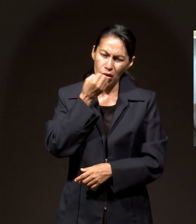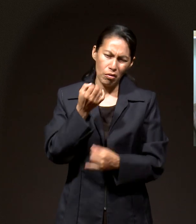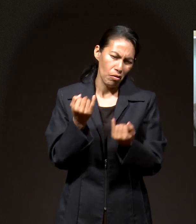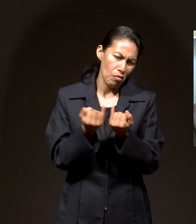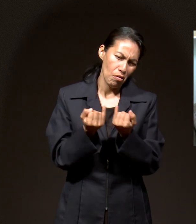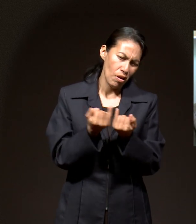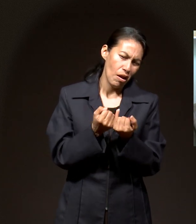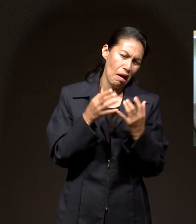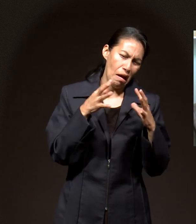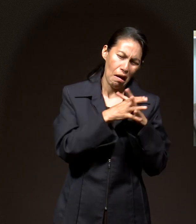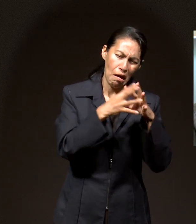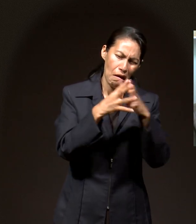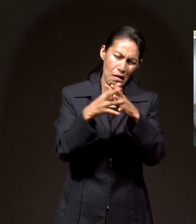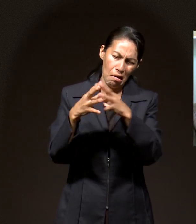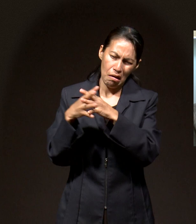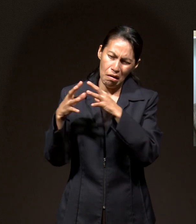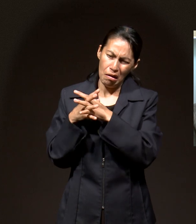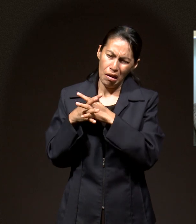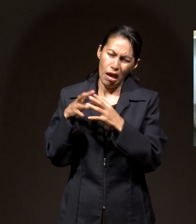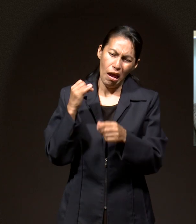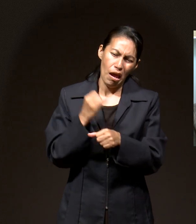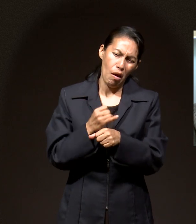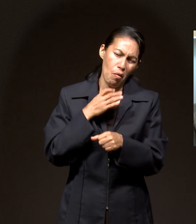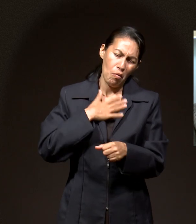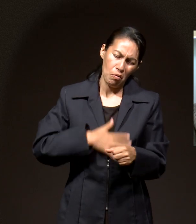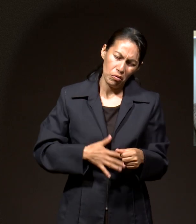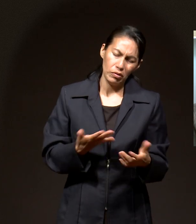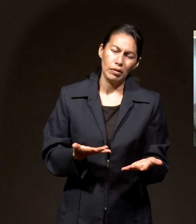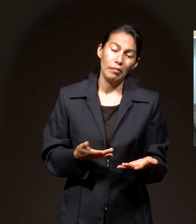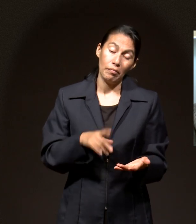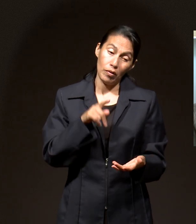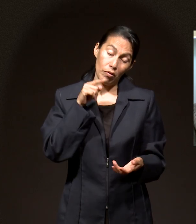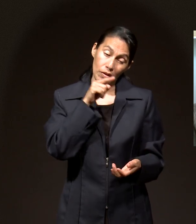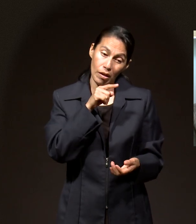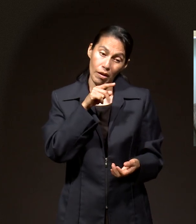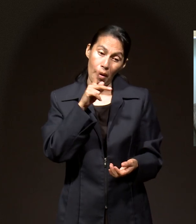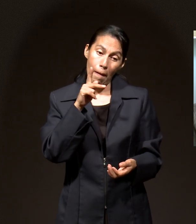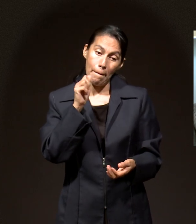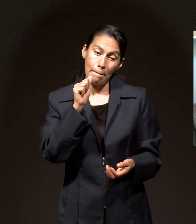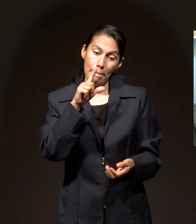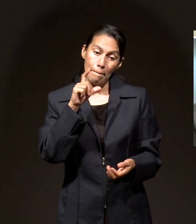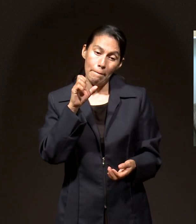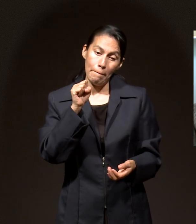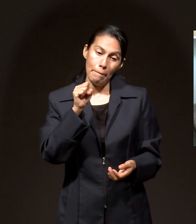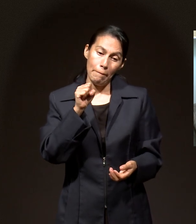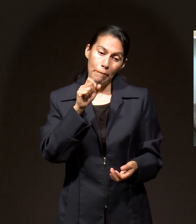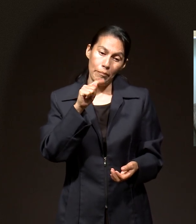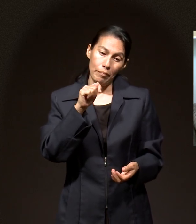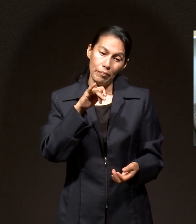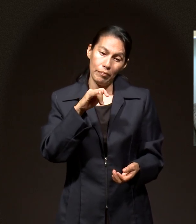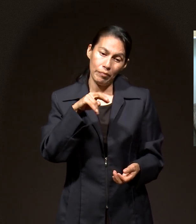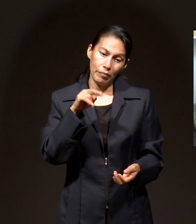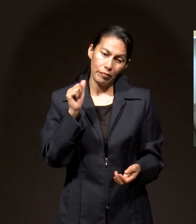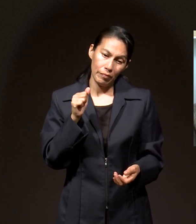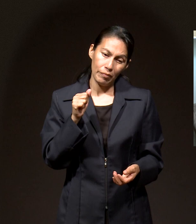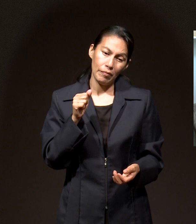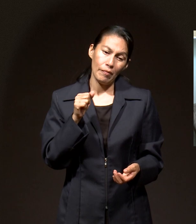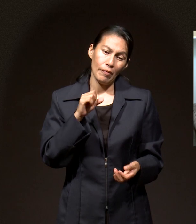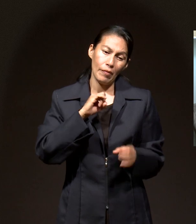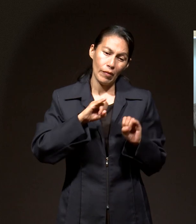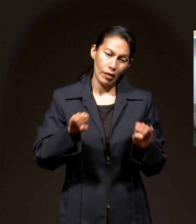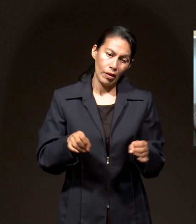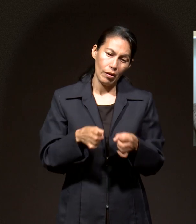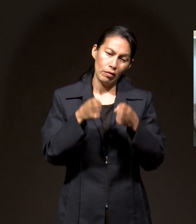guerra injusta, como todas las guerras. Pero allá en Palestina, en Jerusalén,